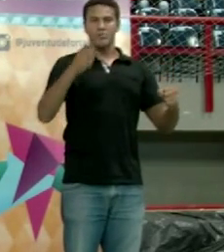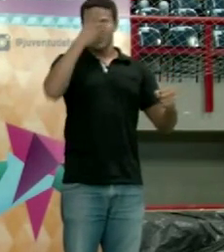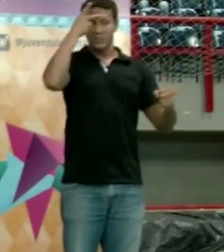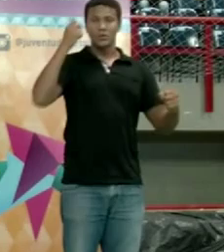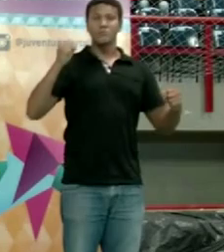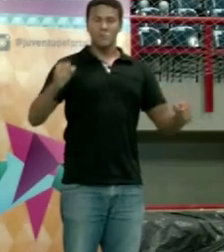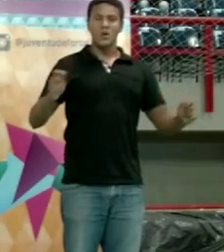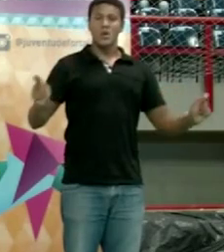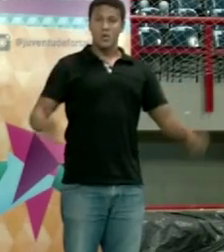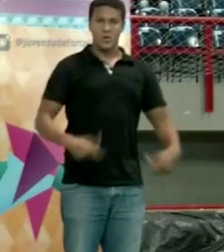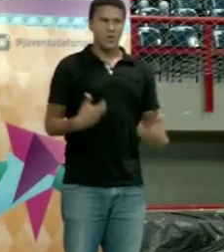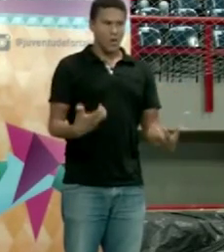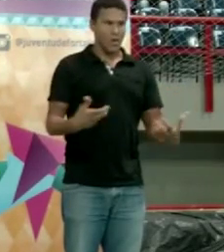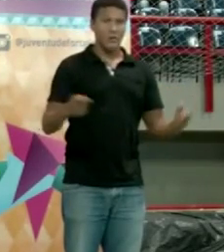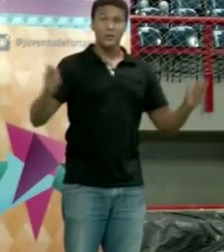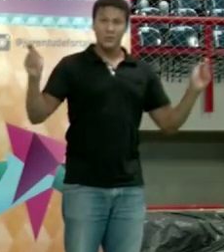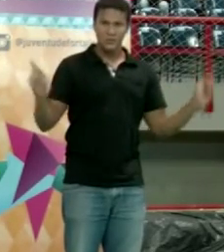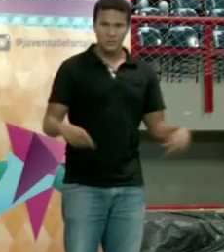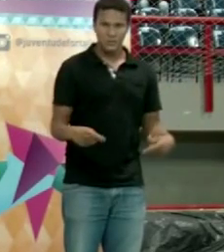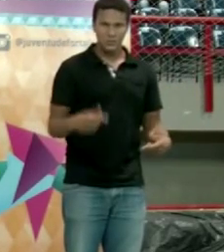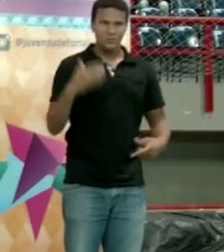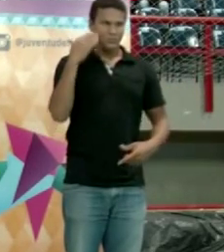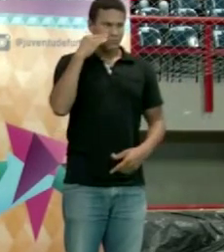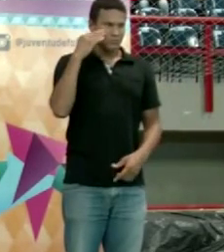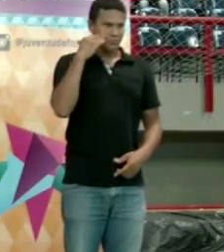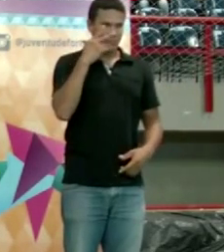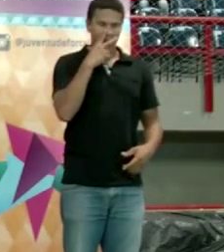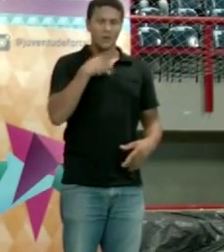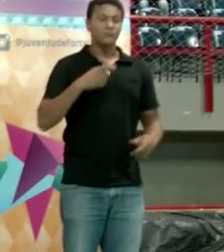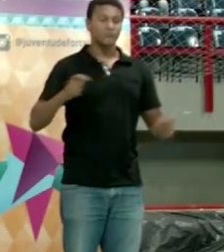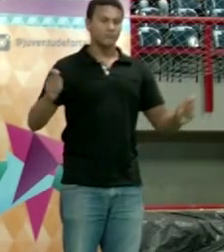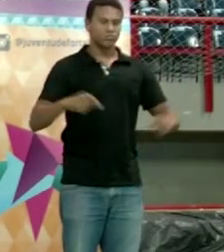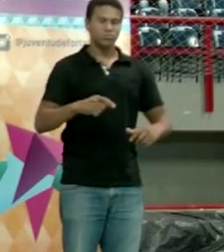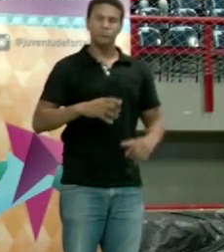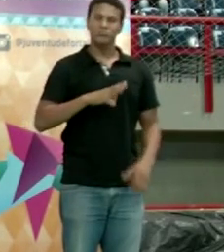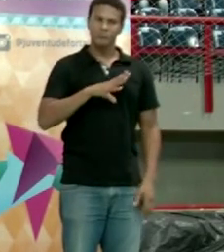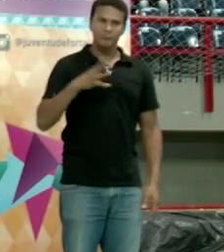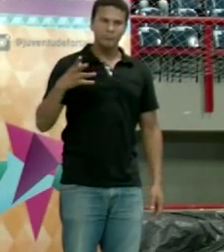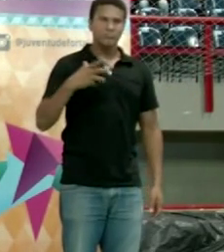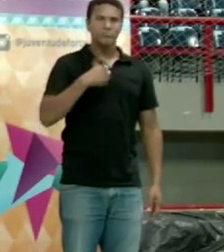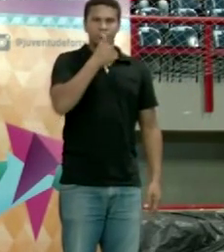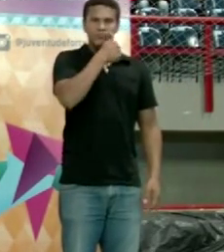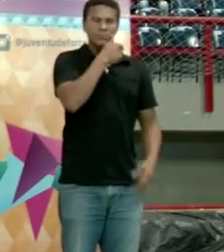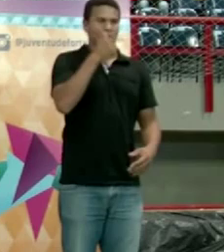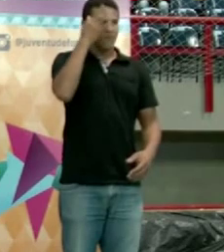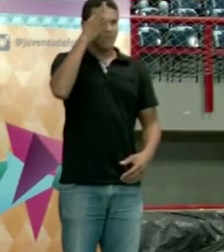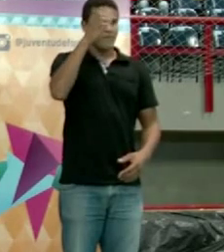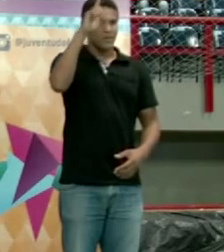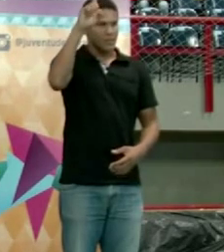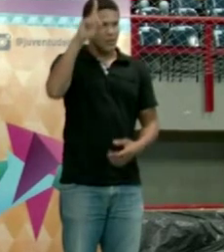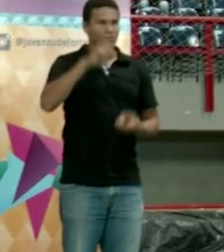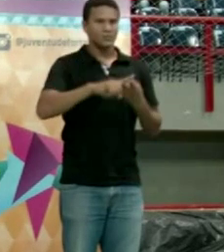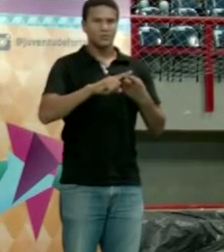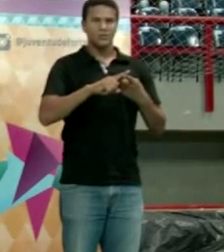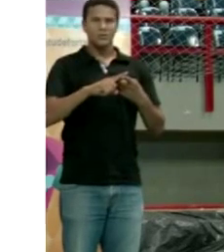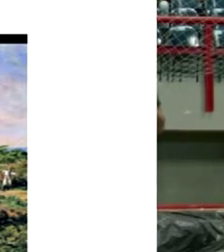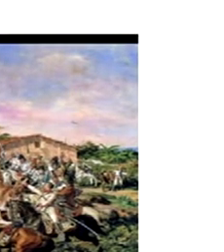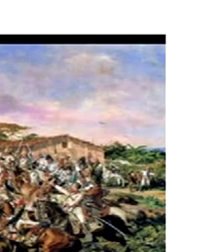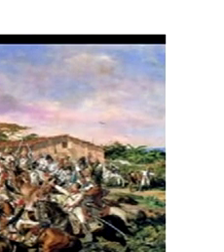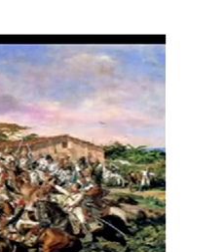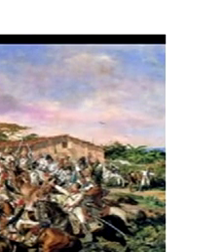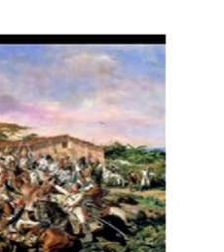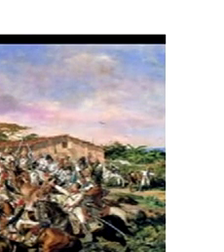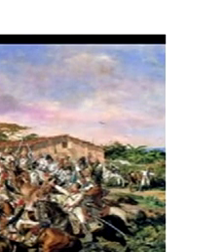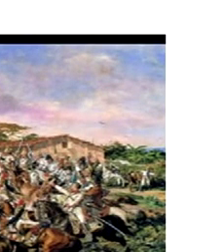Quando eu falo poder, é ter força de vontade, fé em Deus, garra. Presta